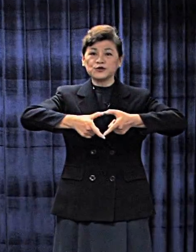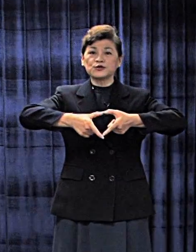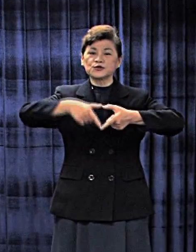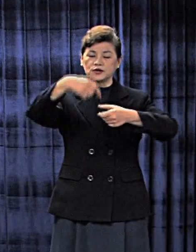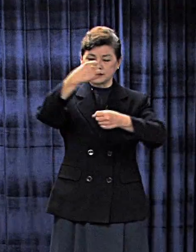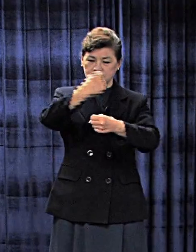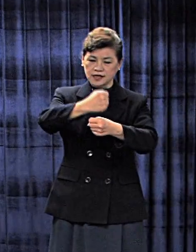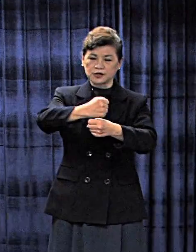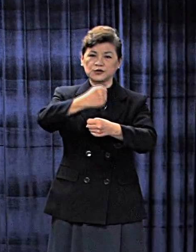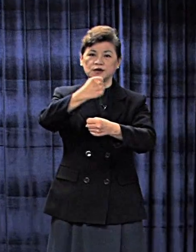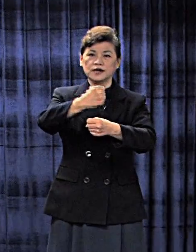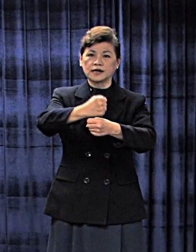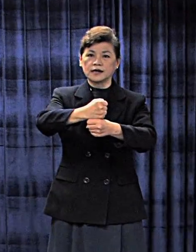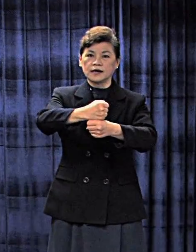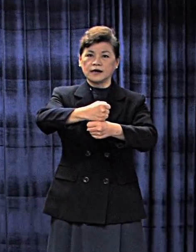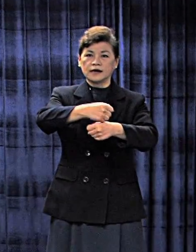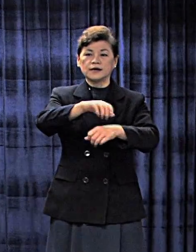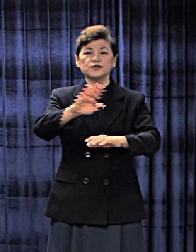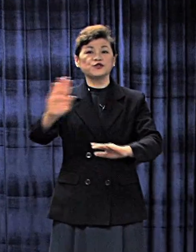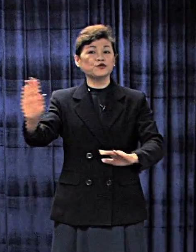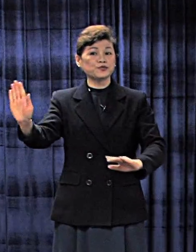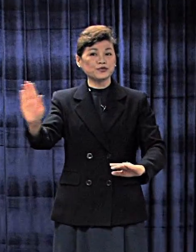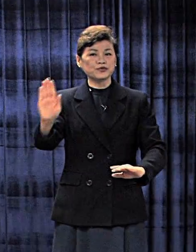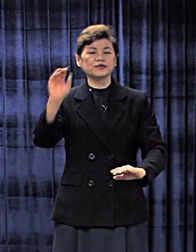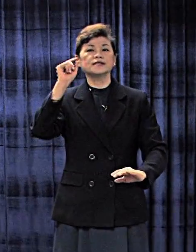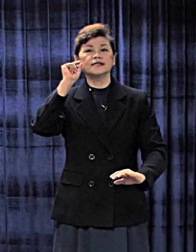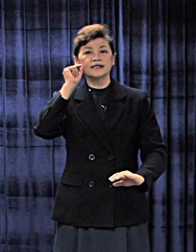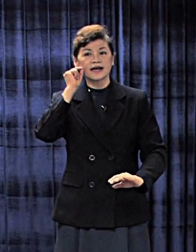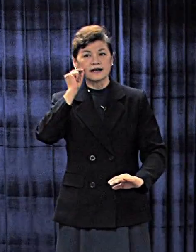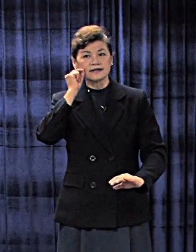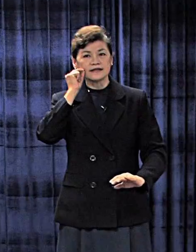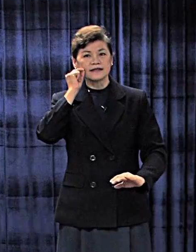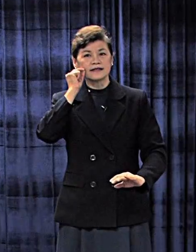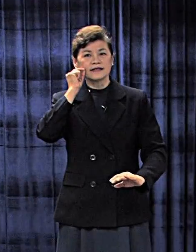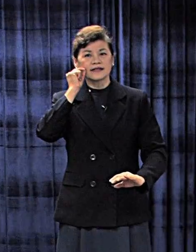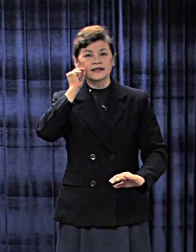做，做就不难。